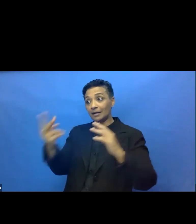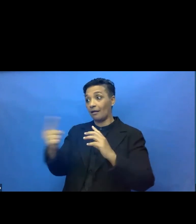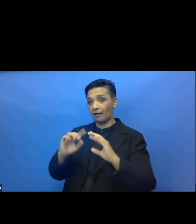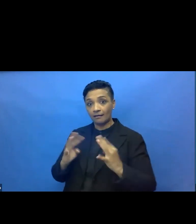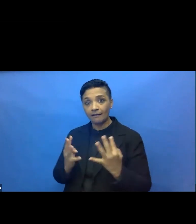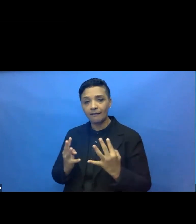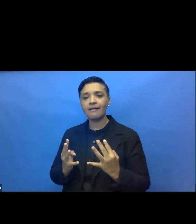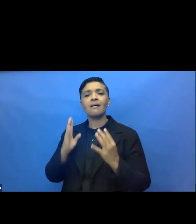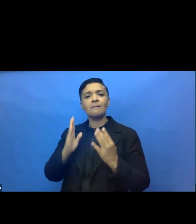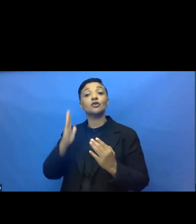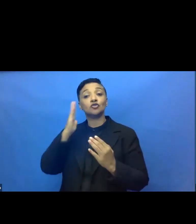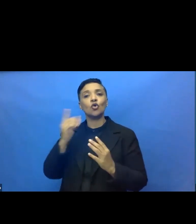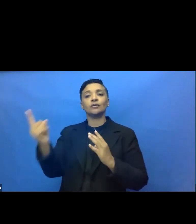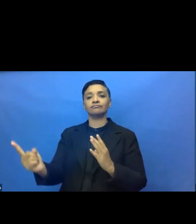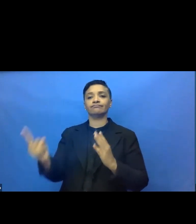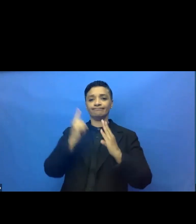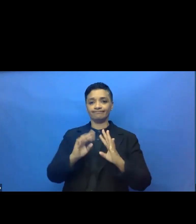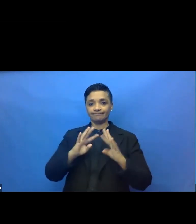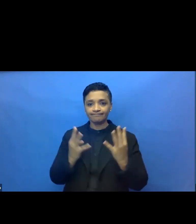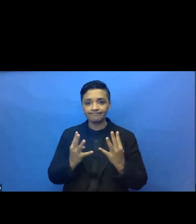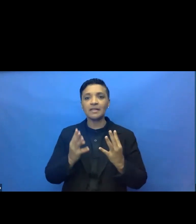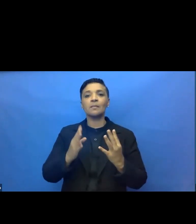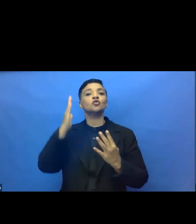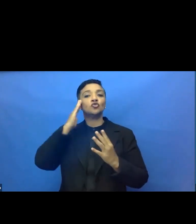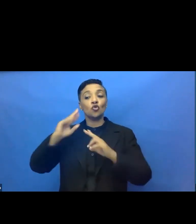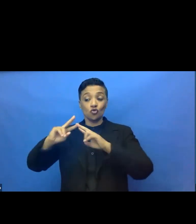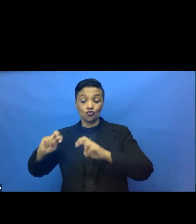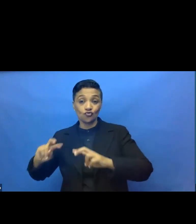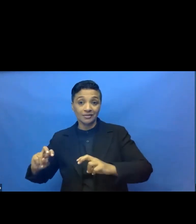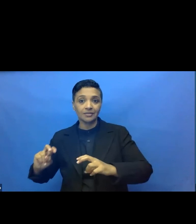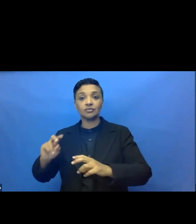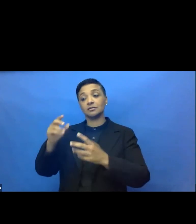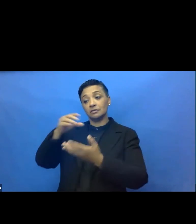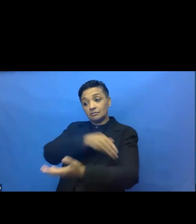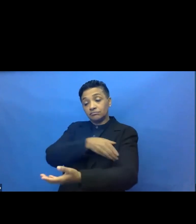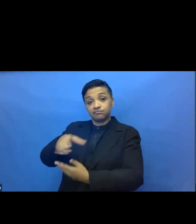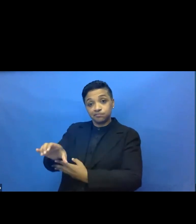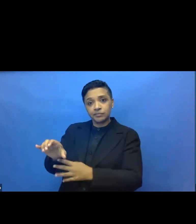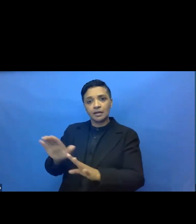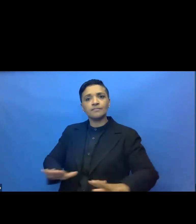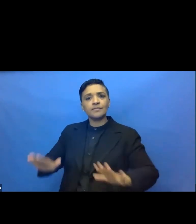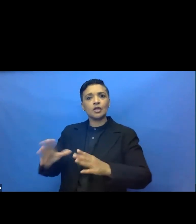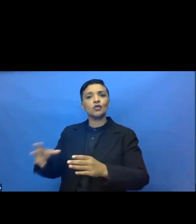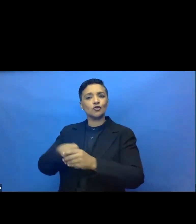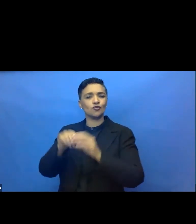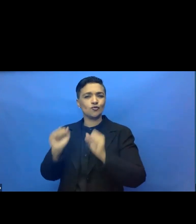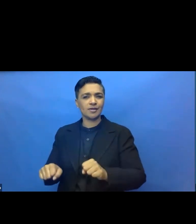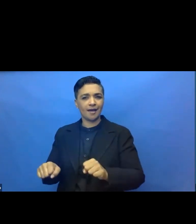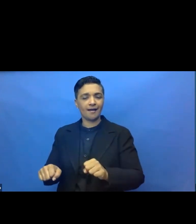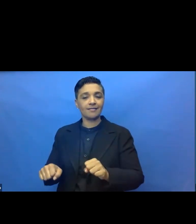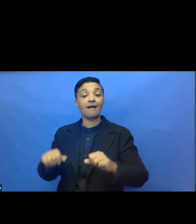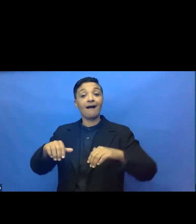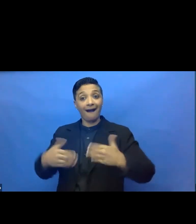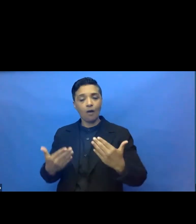les stratégies en matière d'atténuation et autres. Donc, il faut avoir la capacité de recherche si